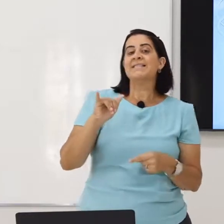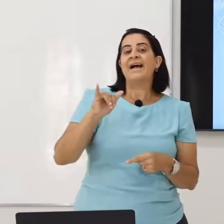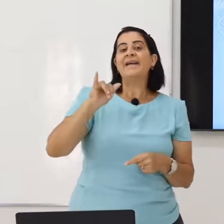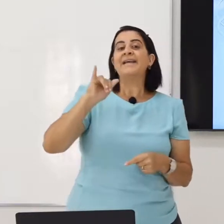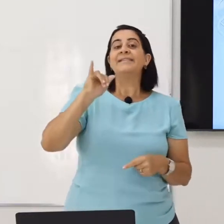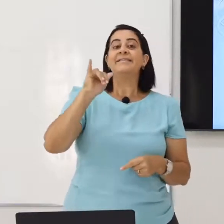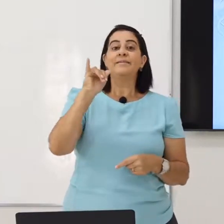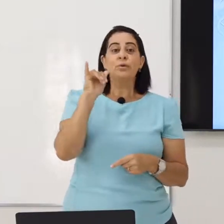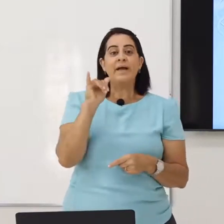sai